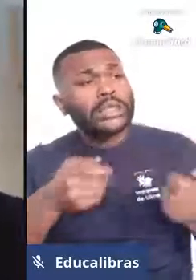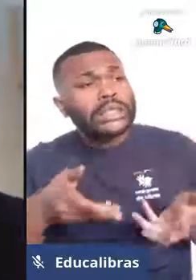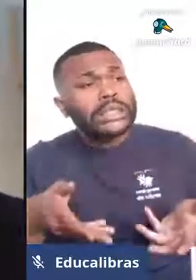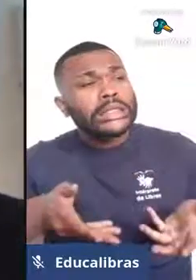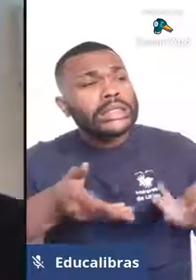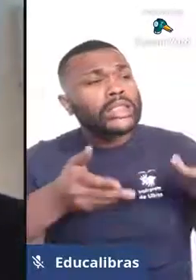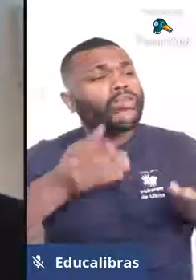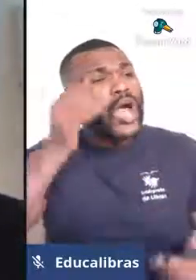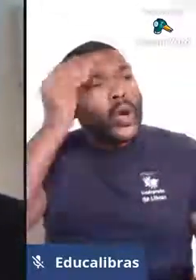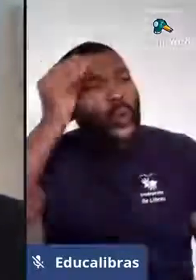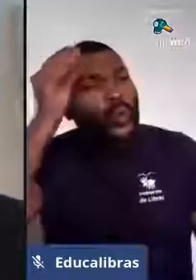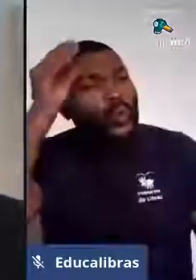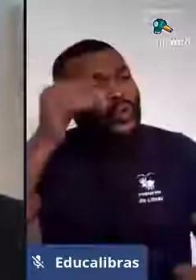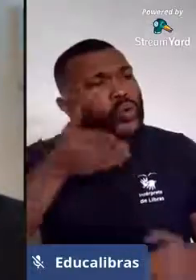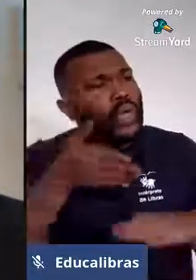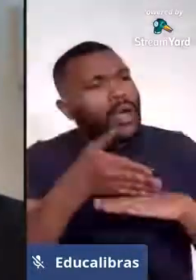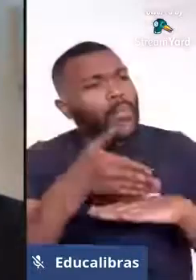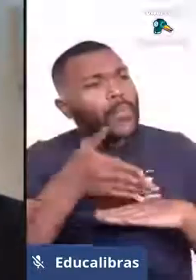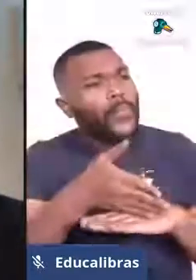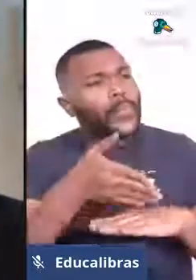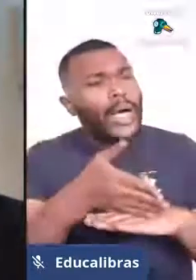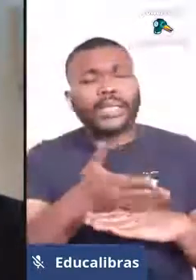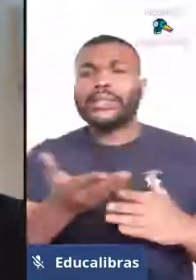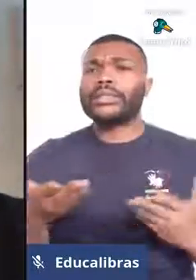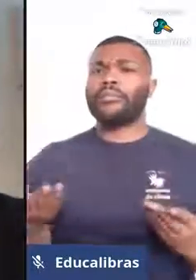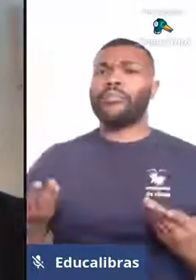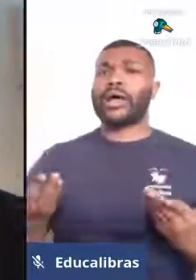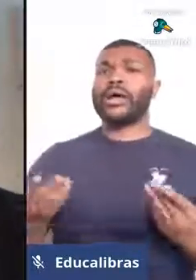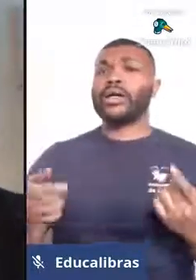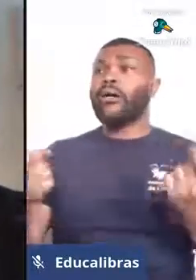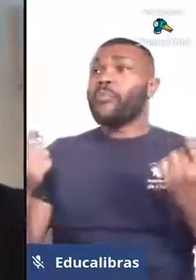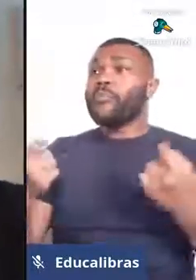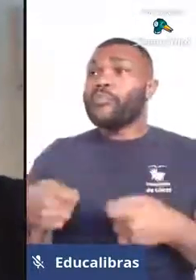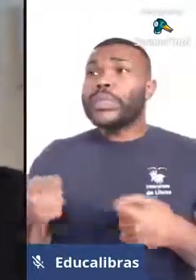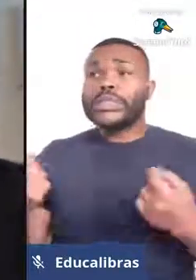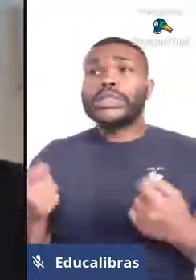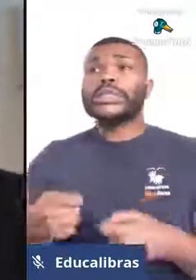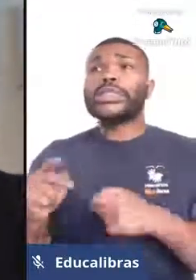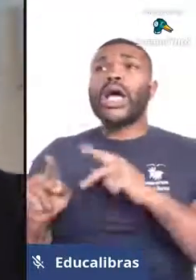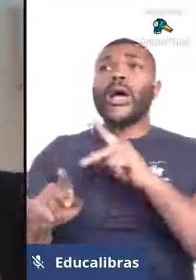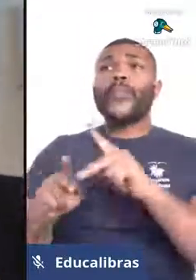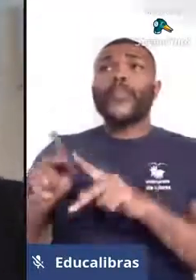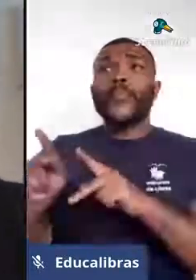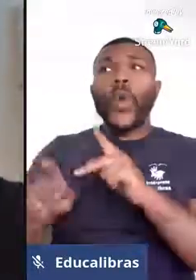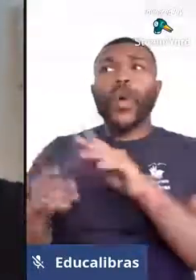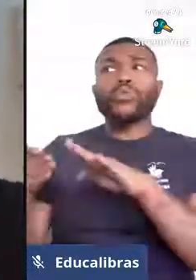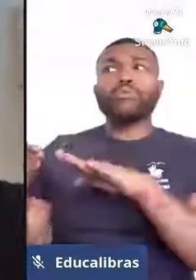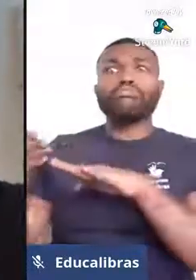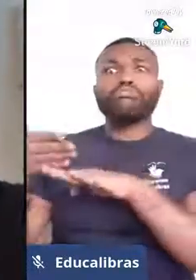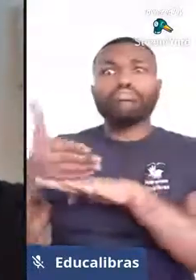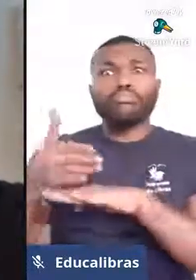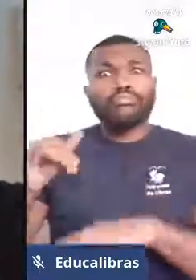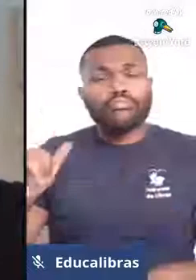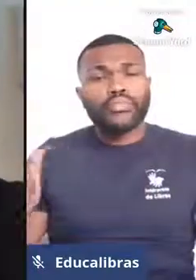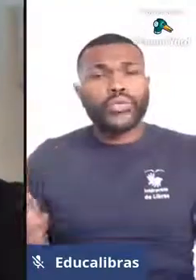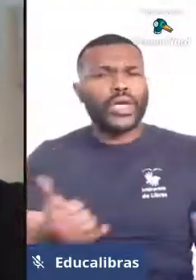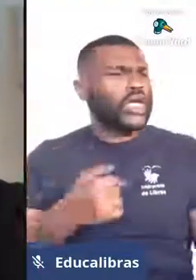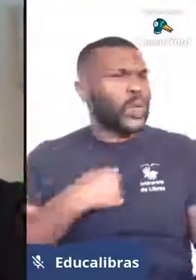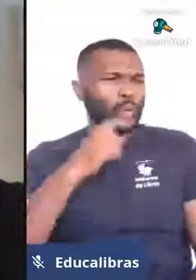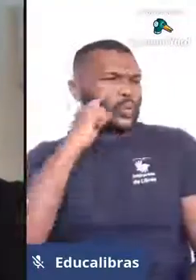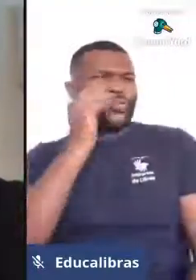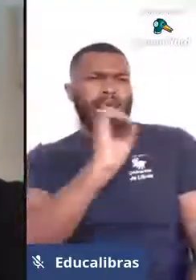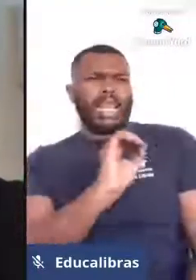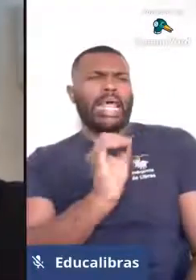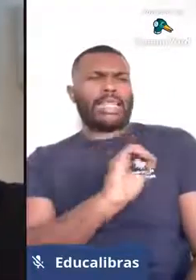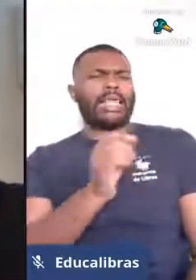Então, assim, a formação de público, a famosa... Não tem dúvida nenhuma, não tem dúvida nenhuma. Eu vou mencionar